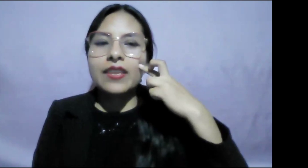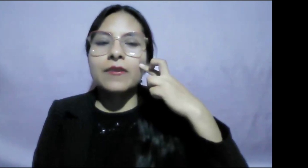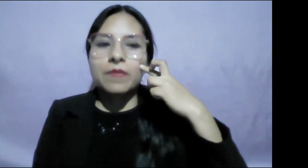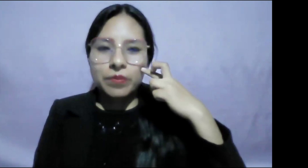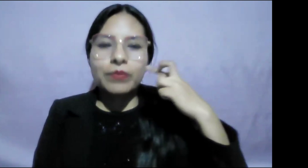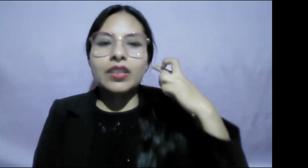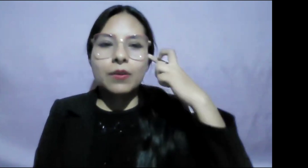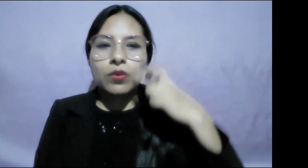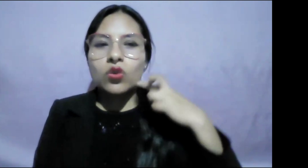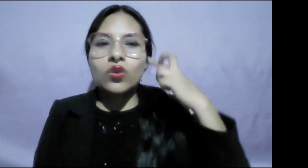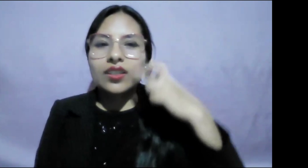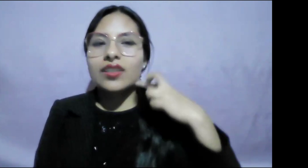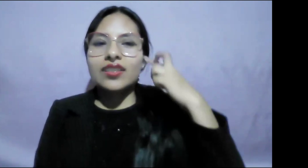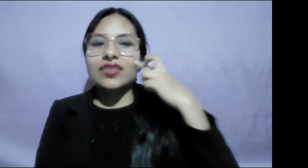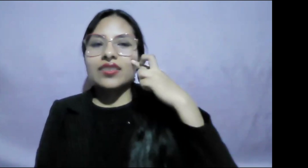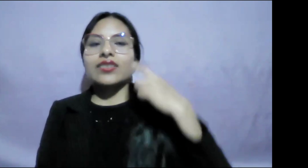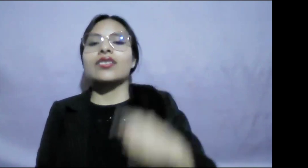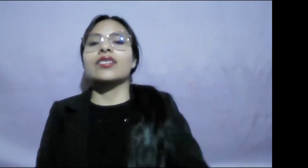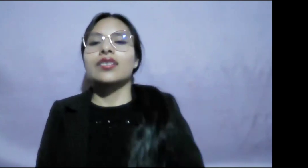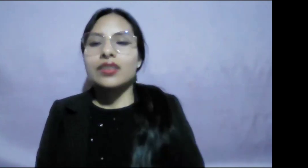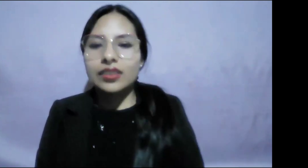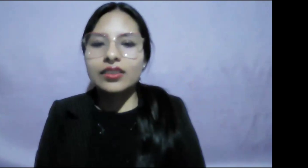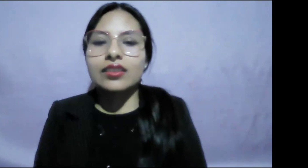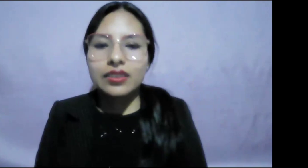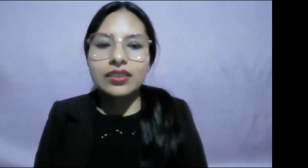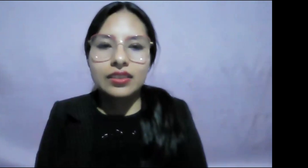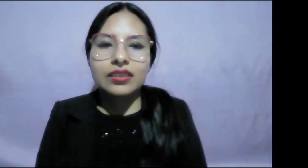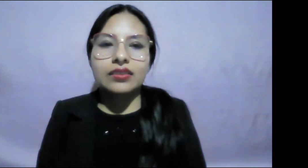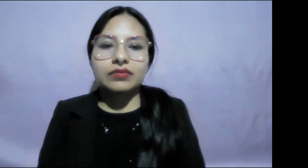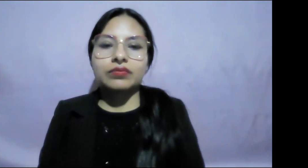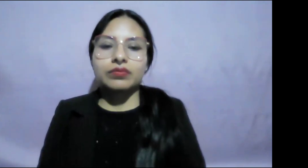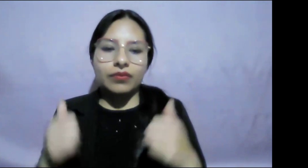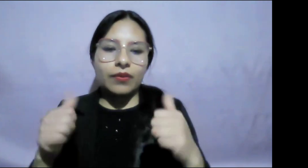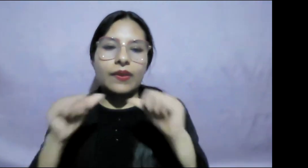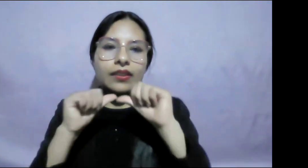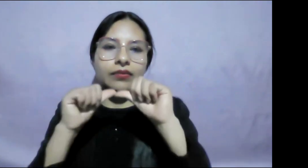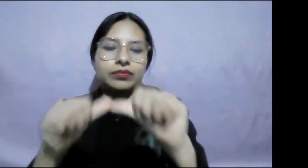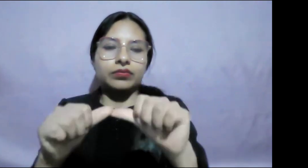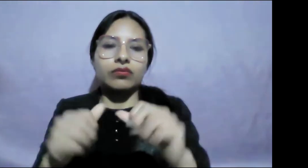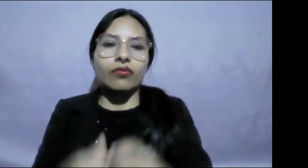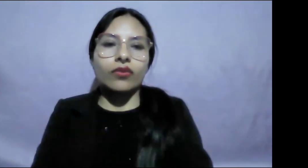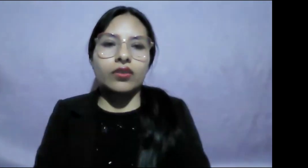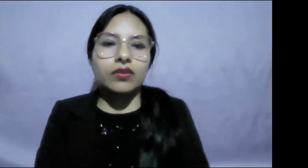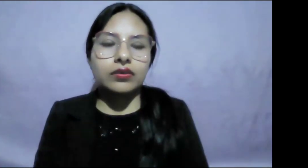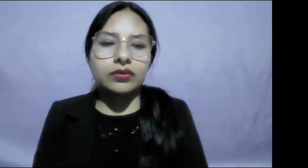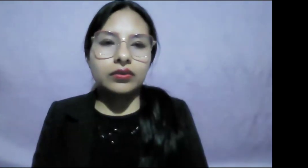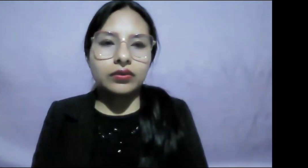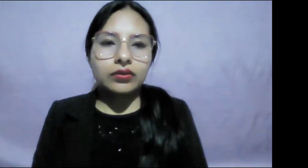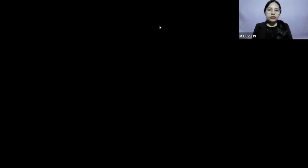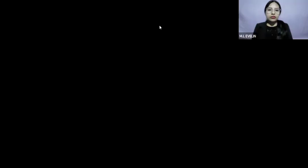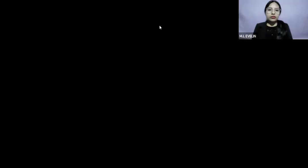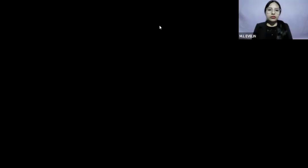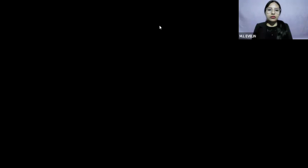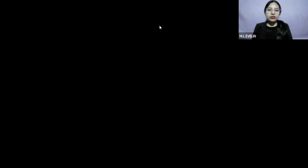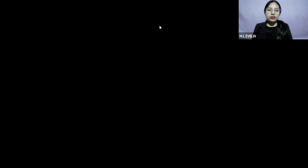puno la p en las mexicas Sí muy